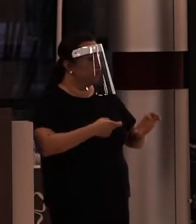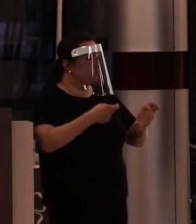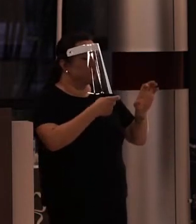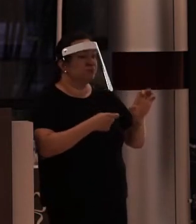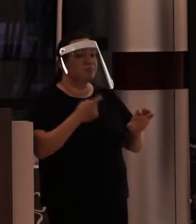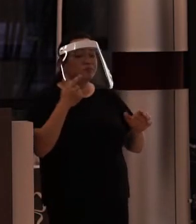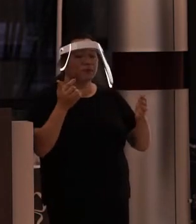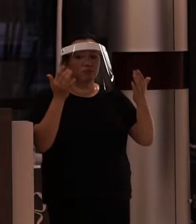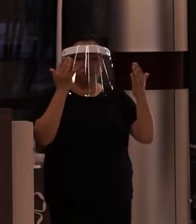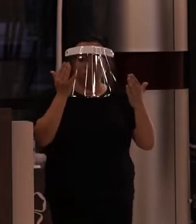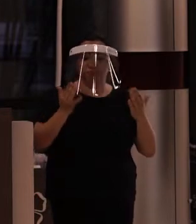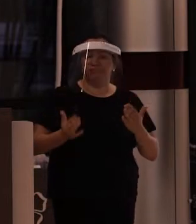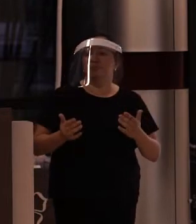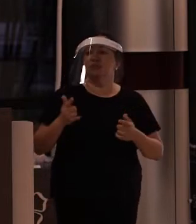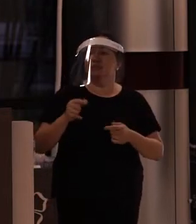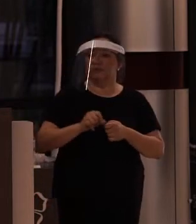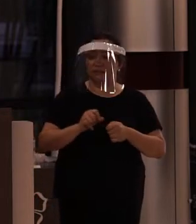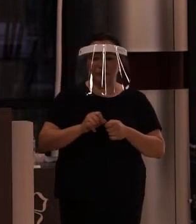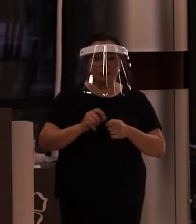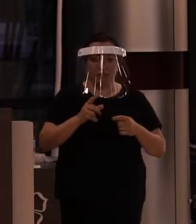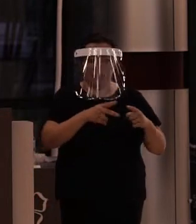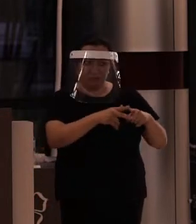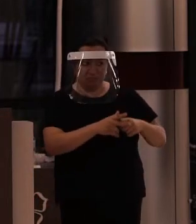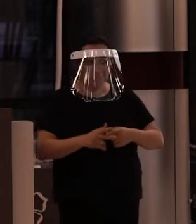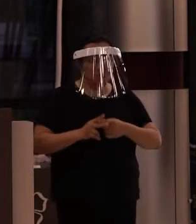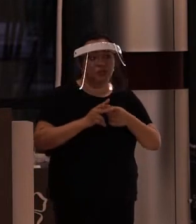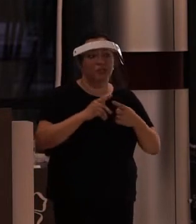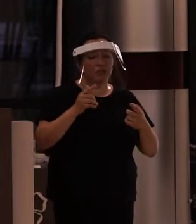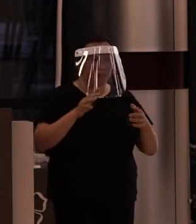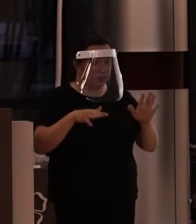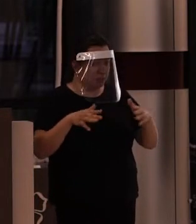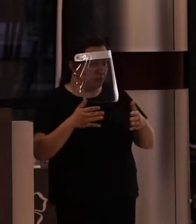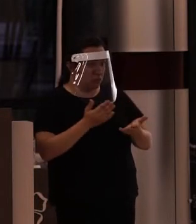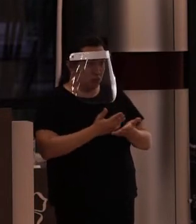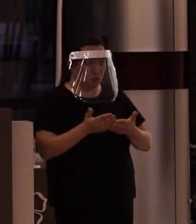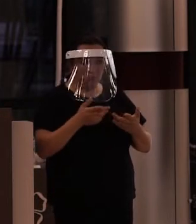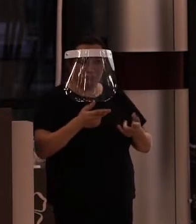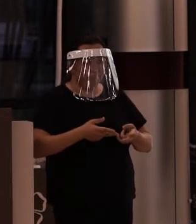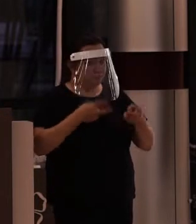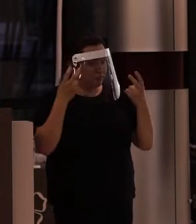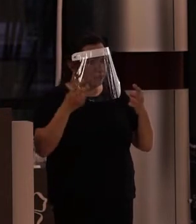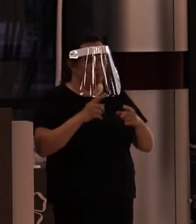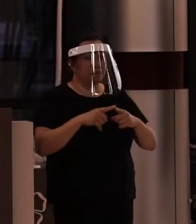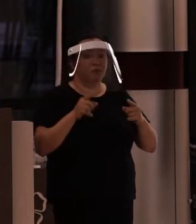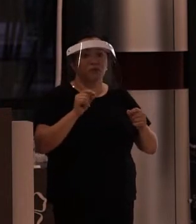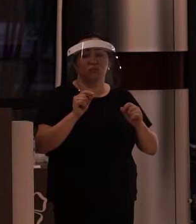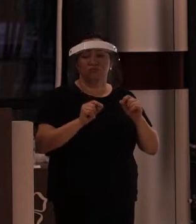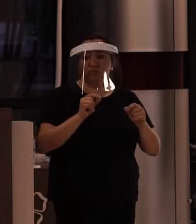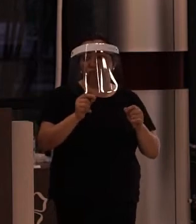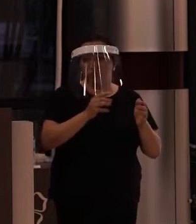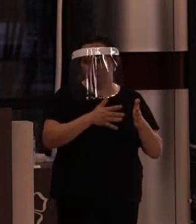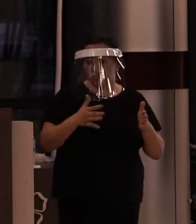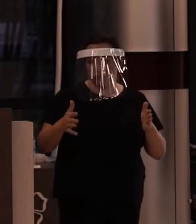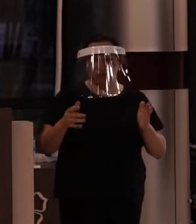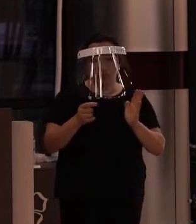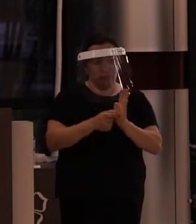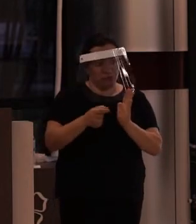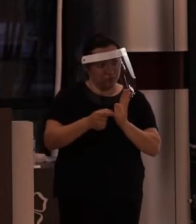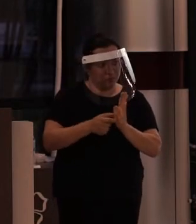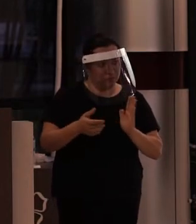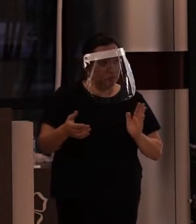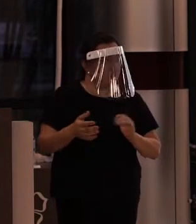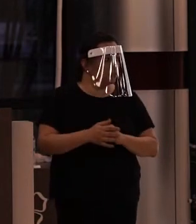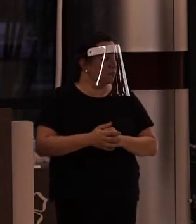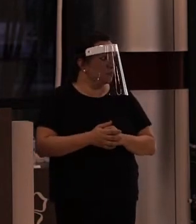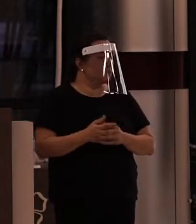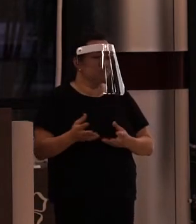isolação. A princípio você não consegue detectar muito facilmente, mas quando você leva isso para o software, e